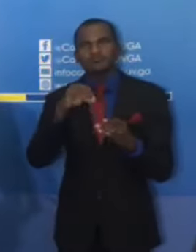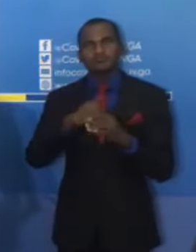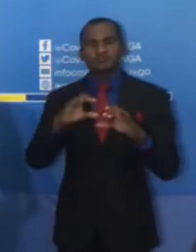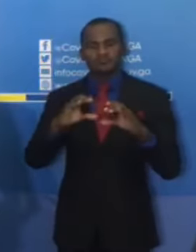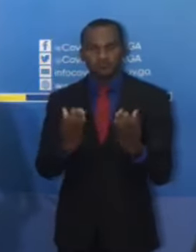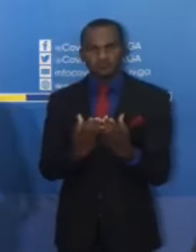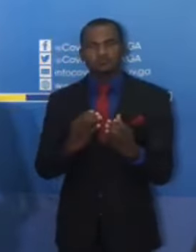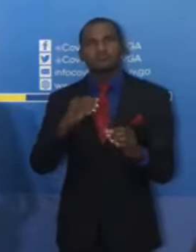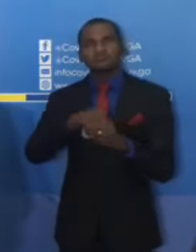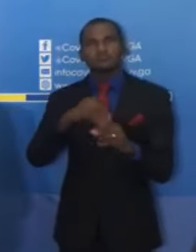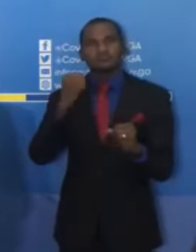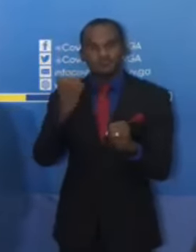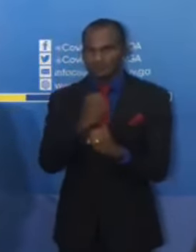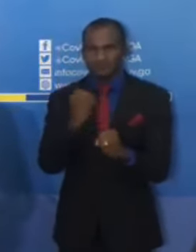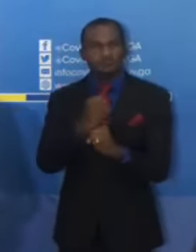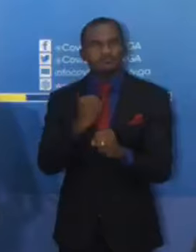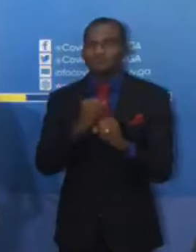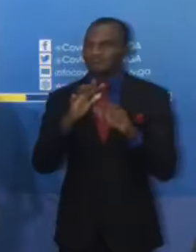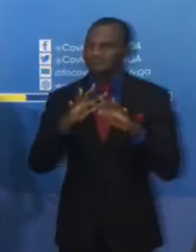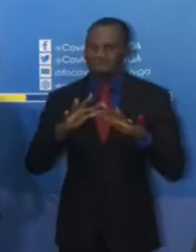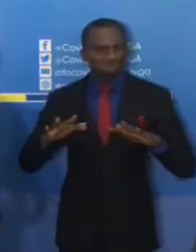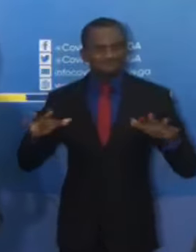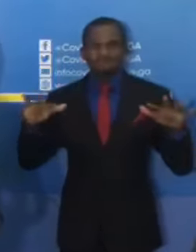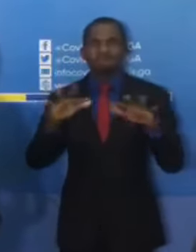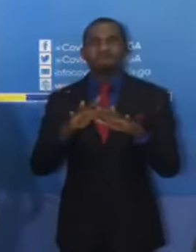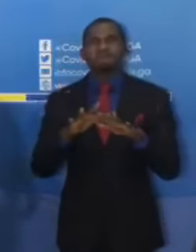nos administrations et dans les lieux publics.